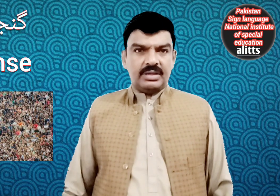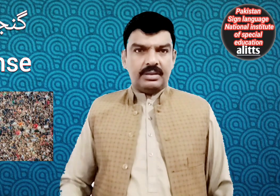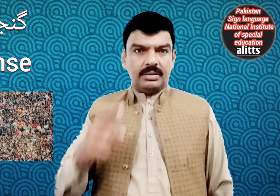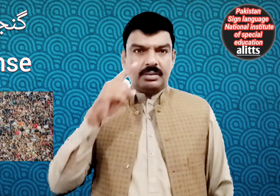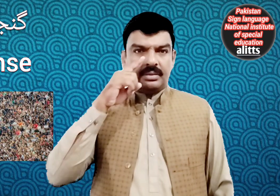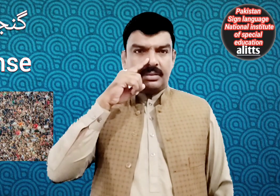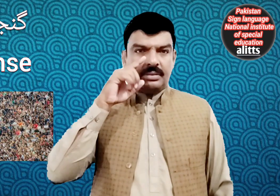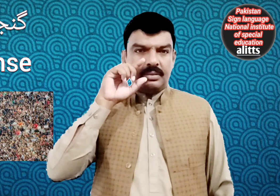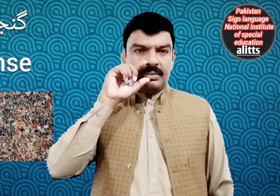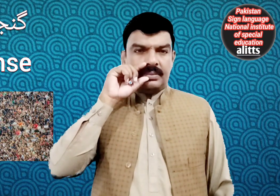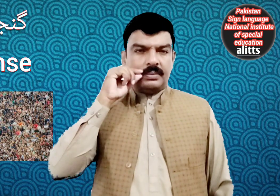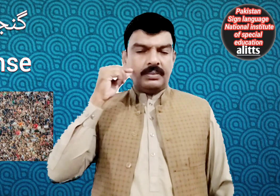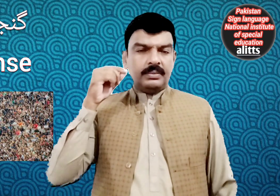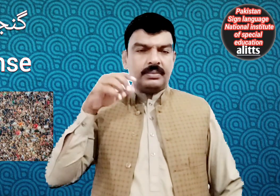गुंजान।